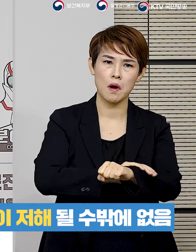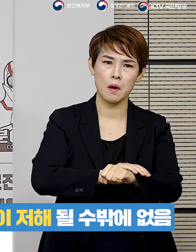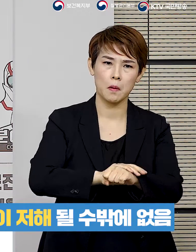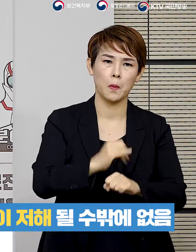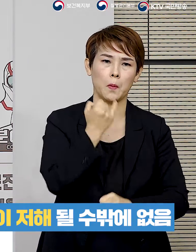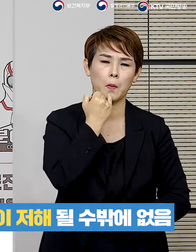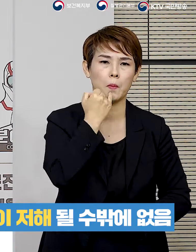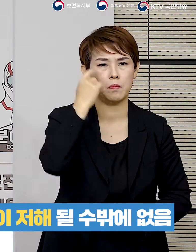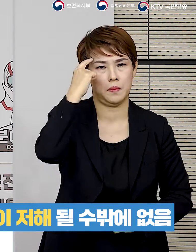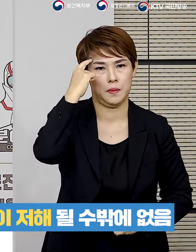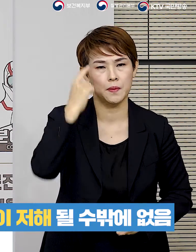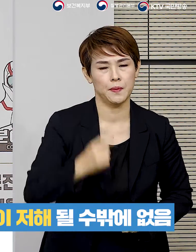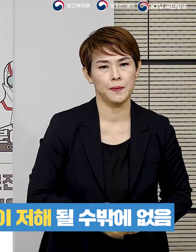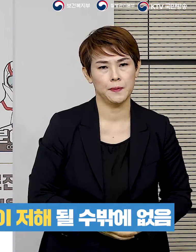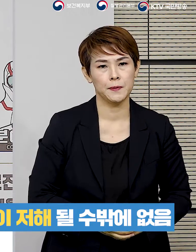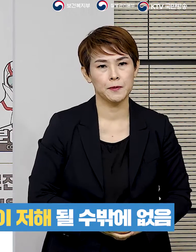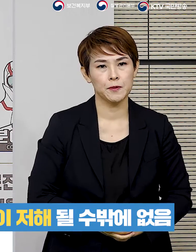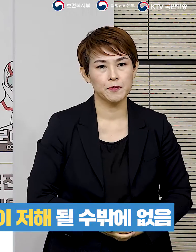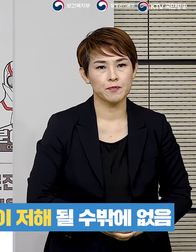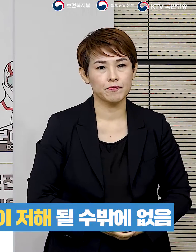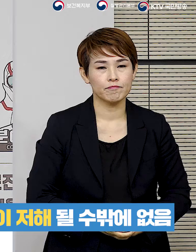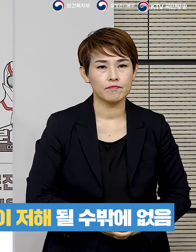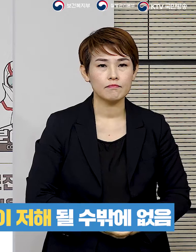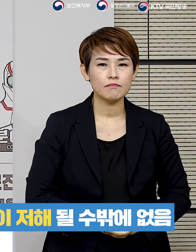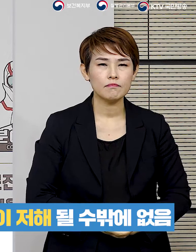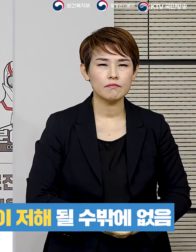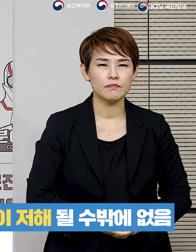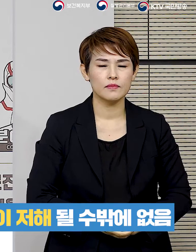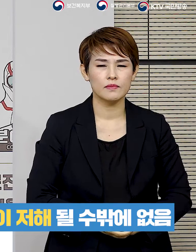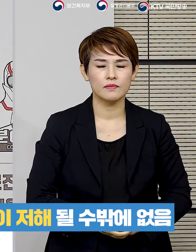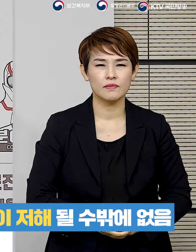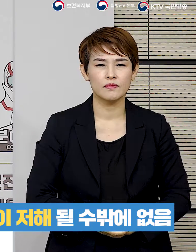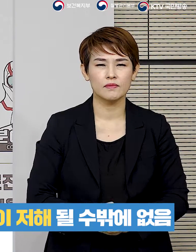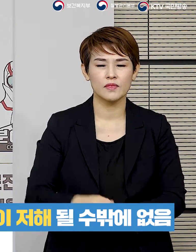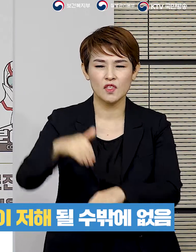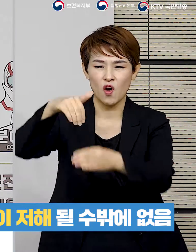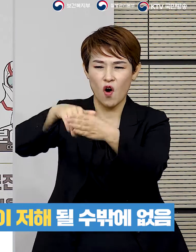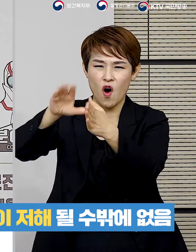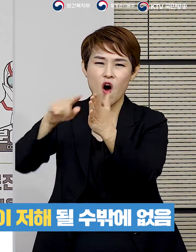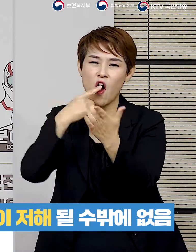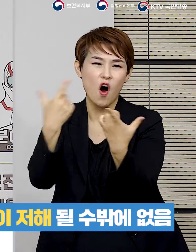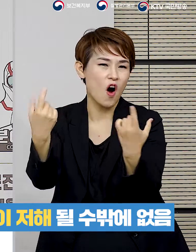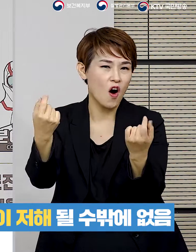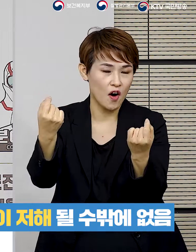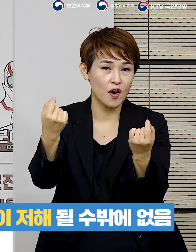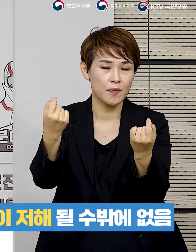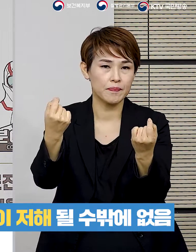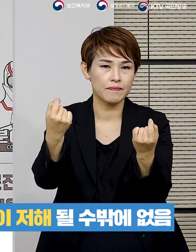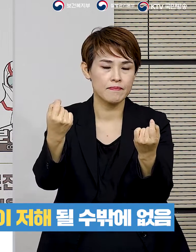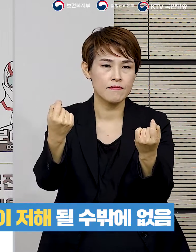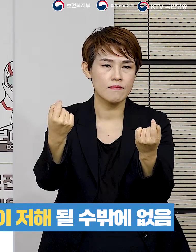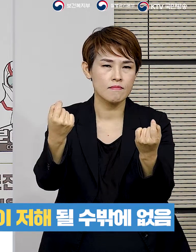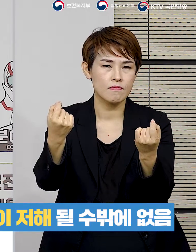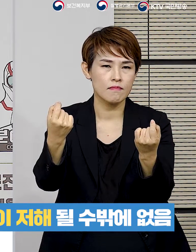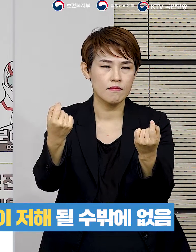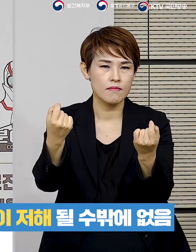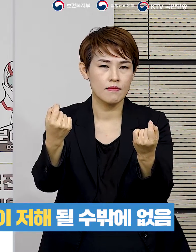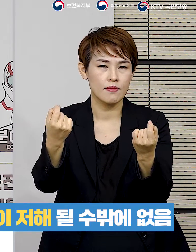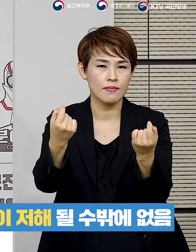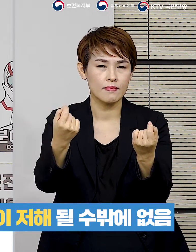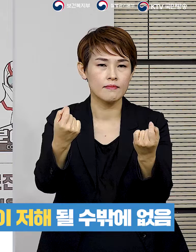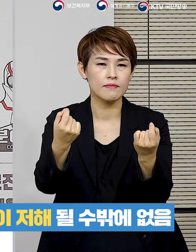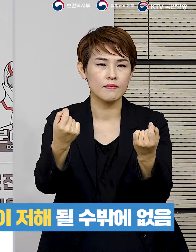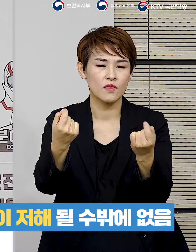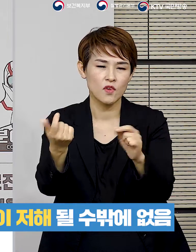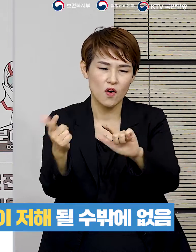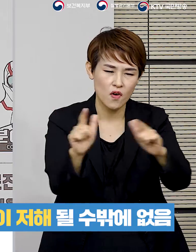상당한 그래도 통제가 되어 가고 있는 게 아닌가라는 평가를 합니다. 이것과 마찬가지로 유사한 상황을 아까